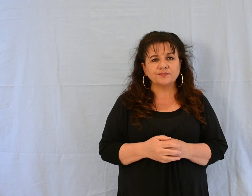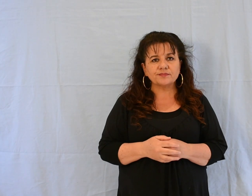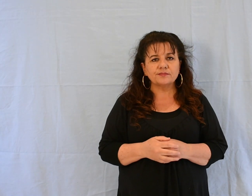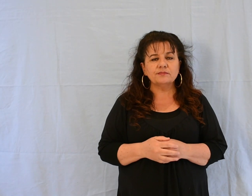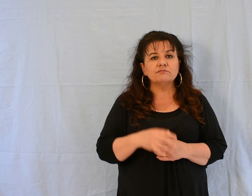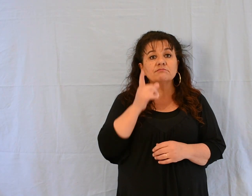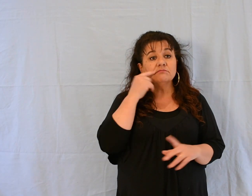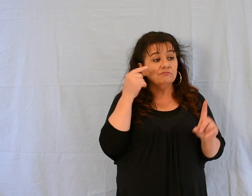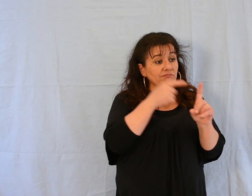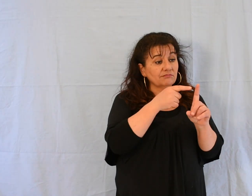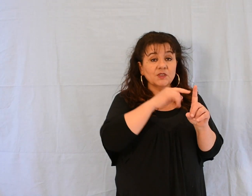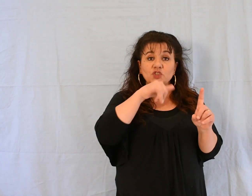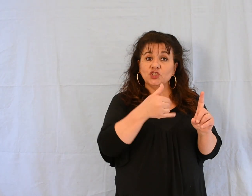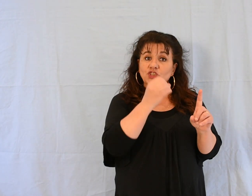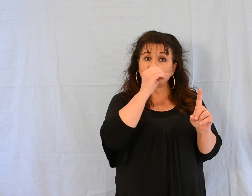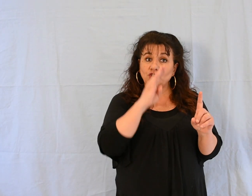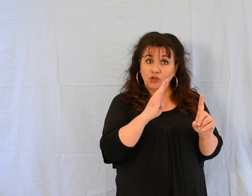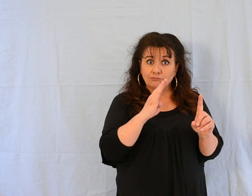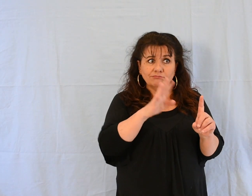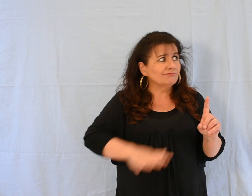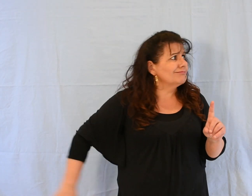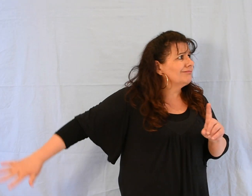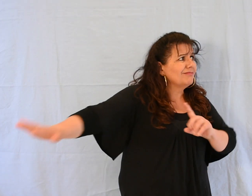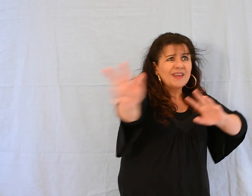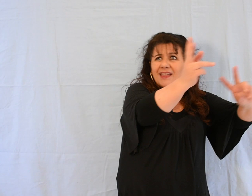Le Seigneur s'adressa à Job du milieu de la tempête et dit: